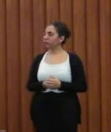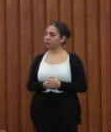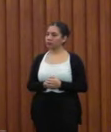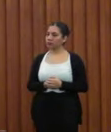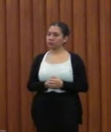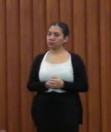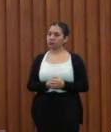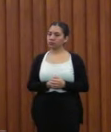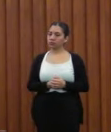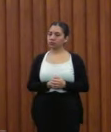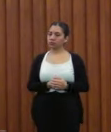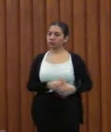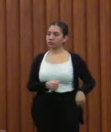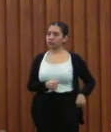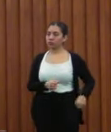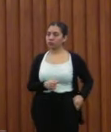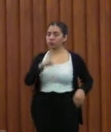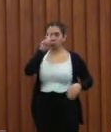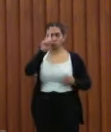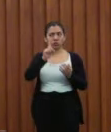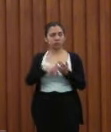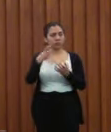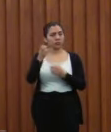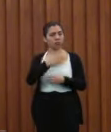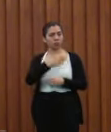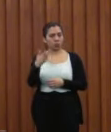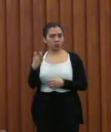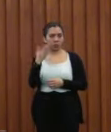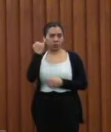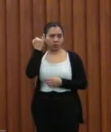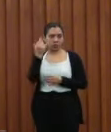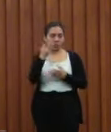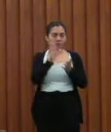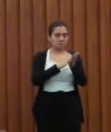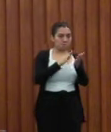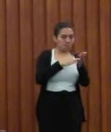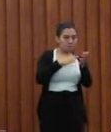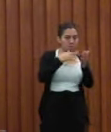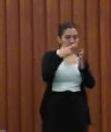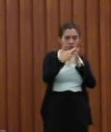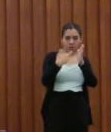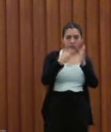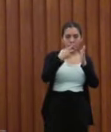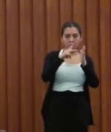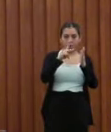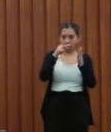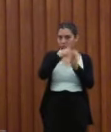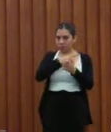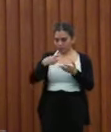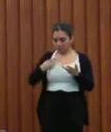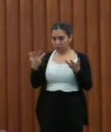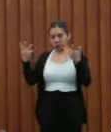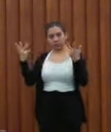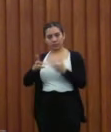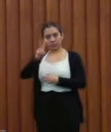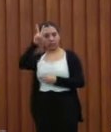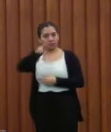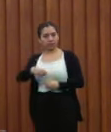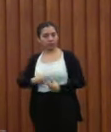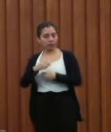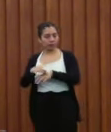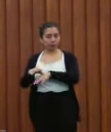que es muy bueno el protocolo, pero si se queda en papel, pues no va a servir de nada. Tenemos que implementarlo. Sé